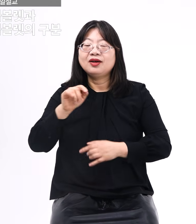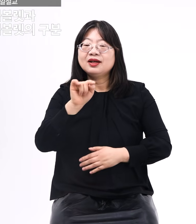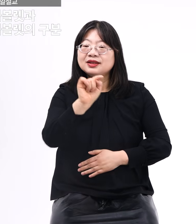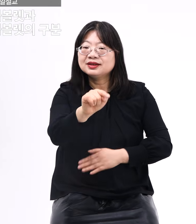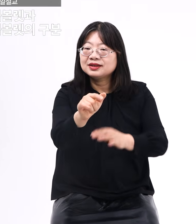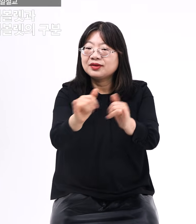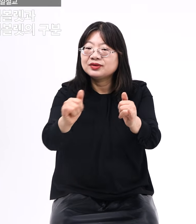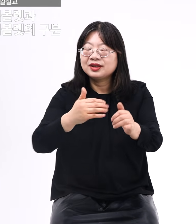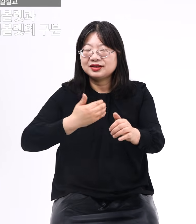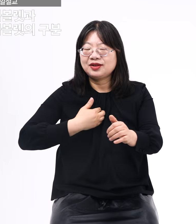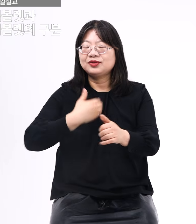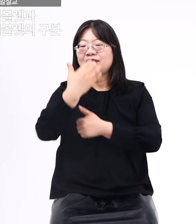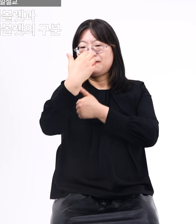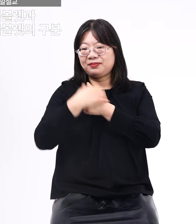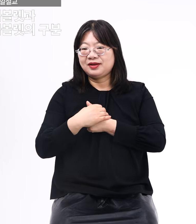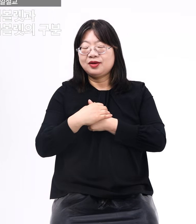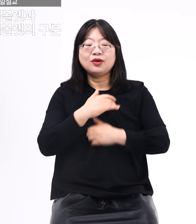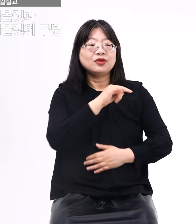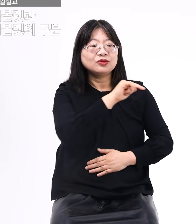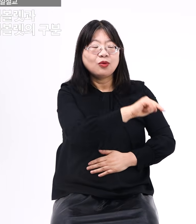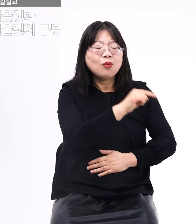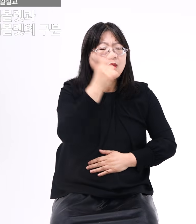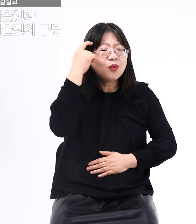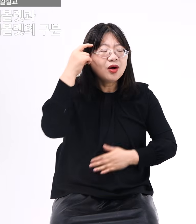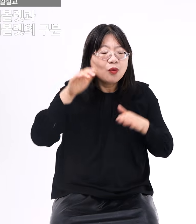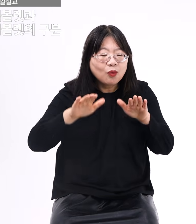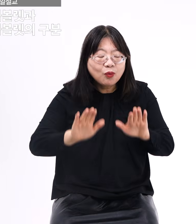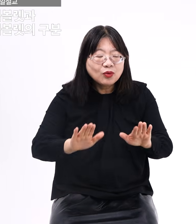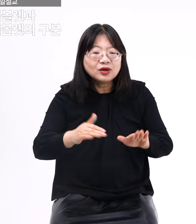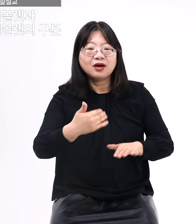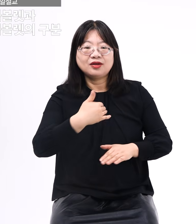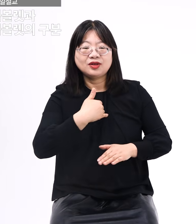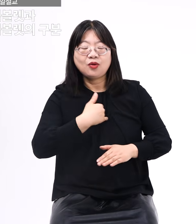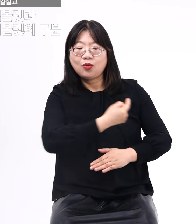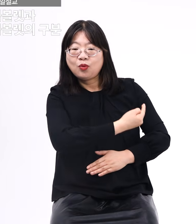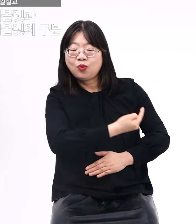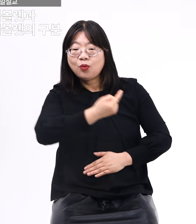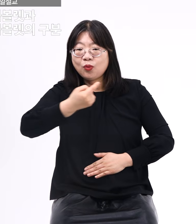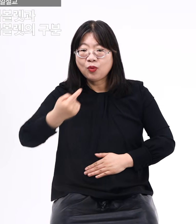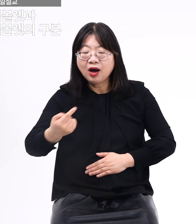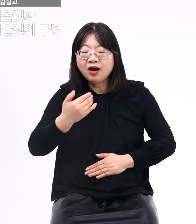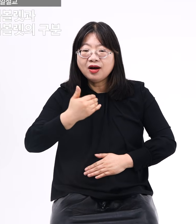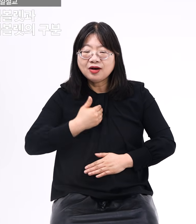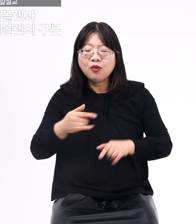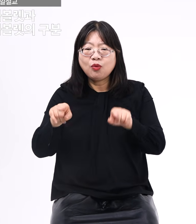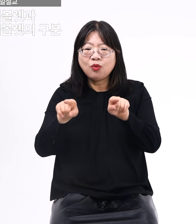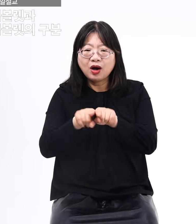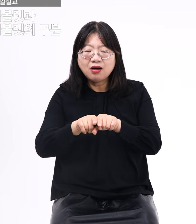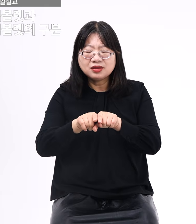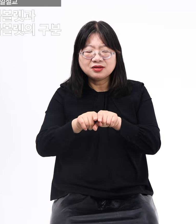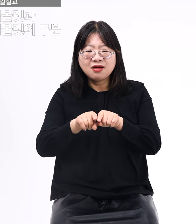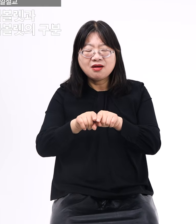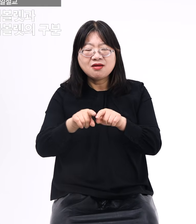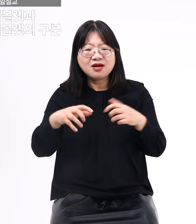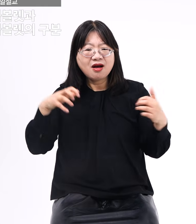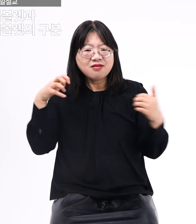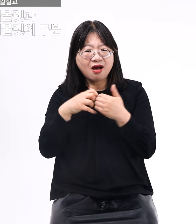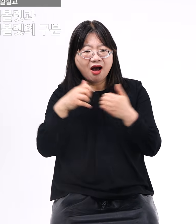손에 넘겨주셨거늘 너희가 어찌하여 오늘 내게 올라와서 나와 더불어 싸우고자